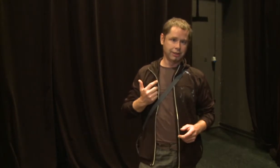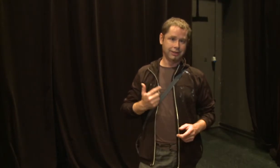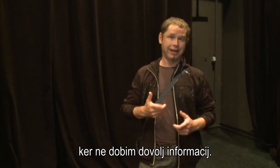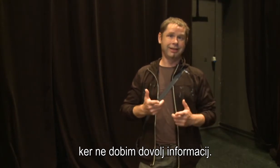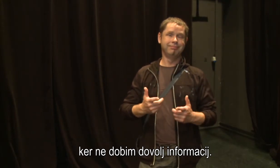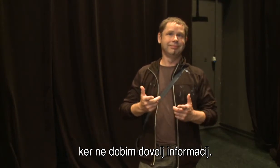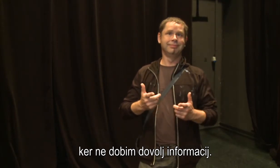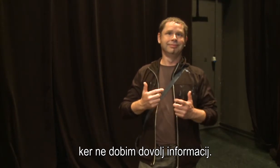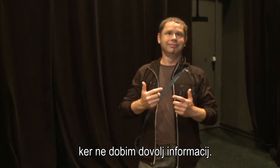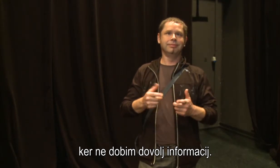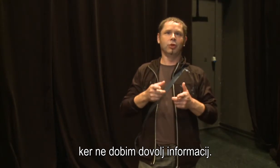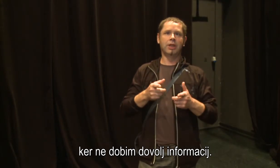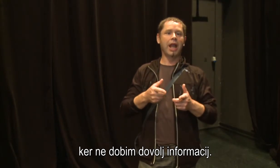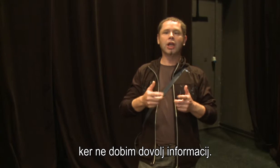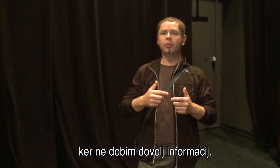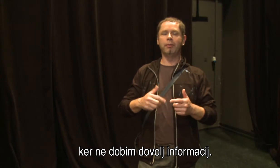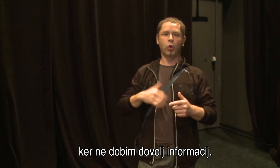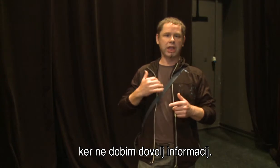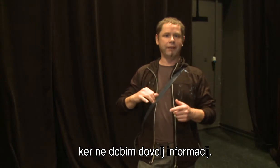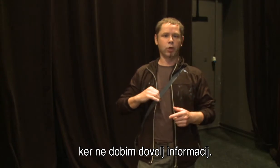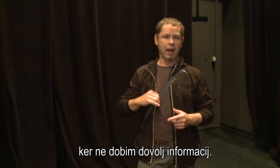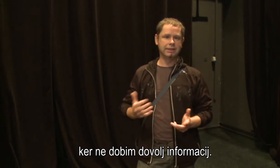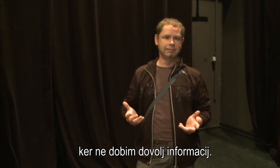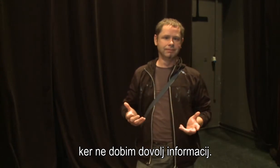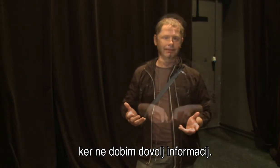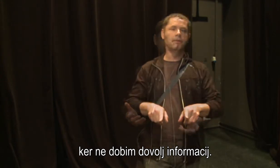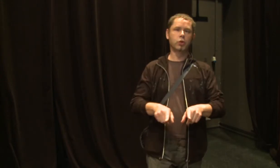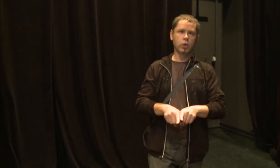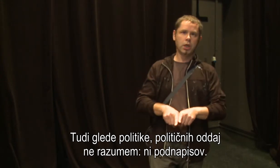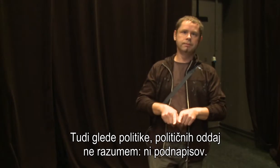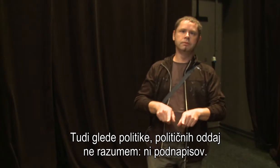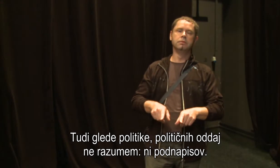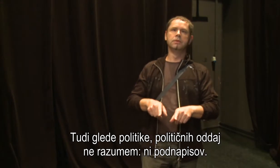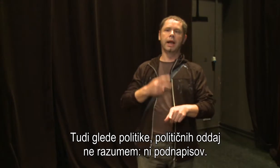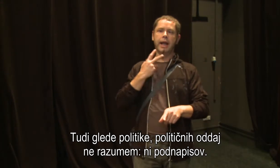ker od tega ne dobim dosti informacij. Tudi glede